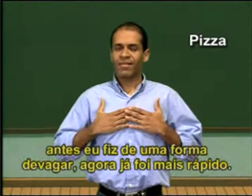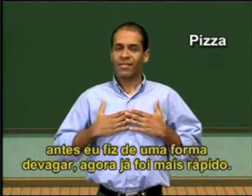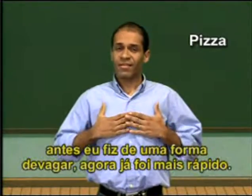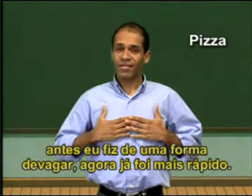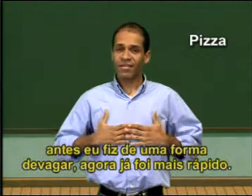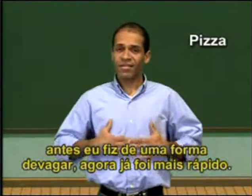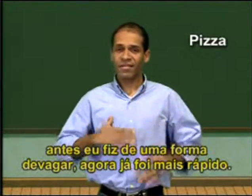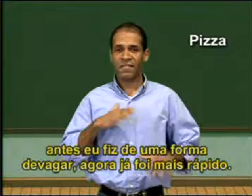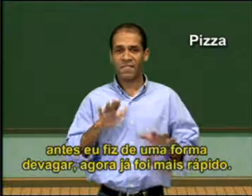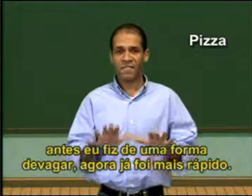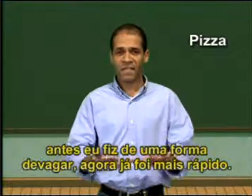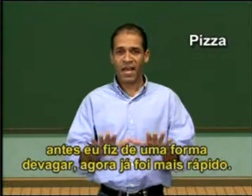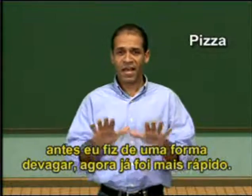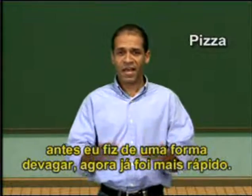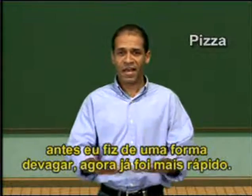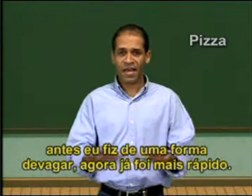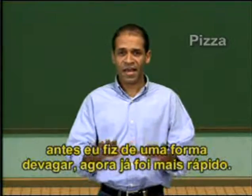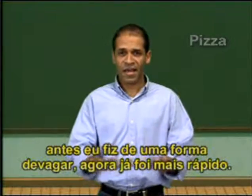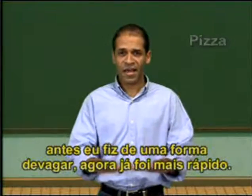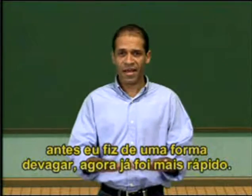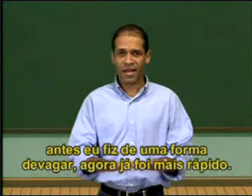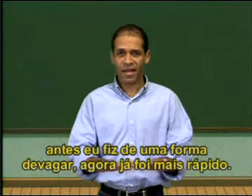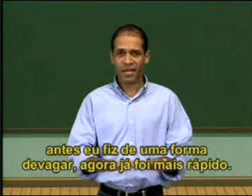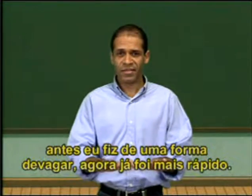Antes eu fiz de uma forma devagar, agora já foi mais rápido.